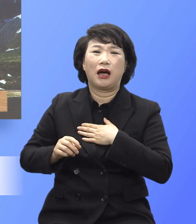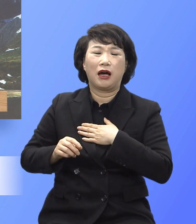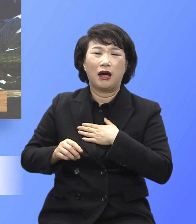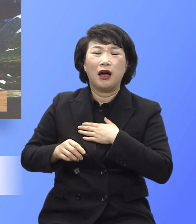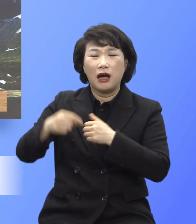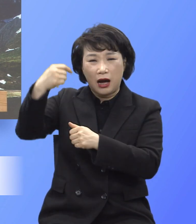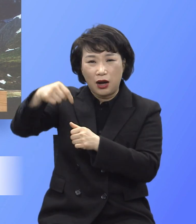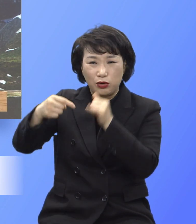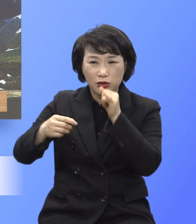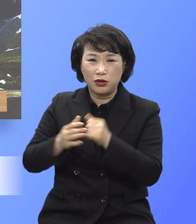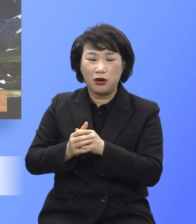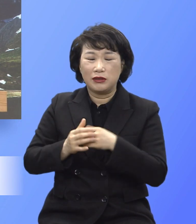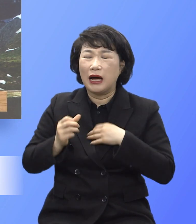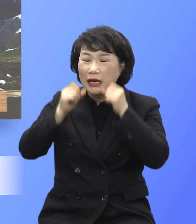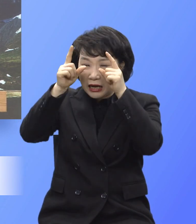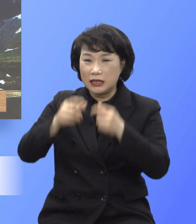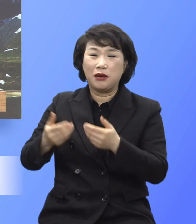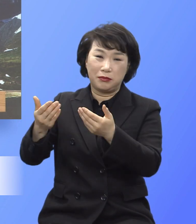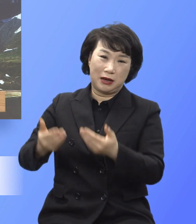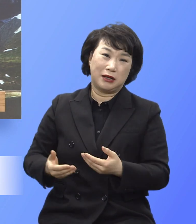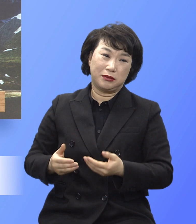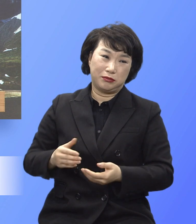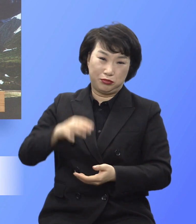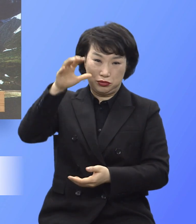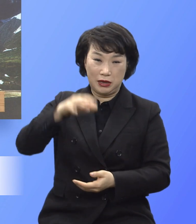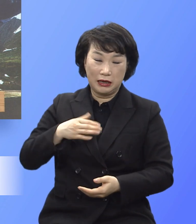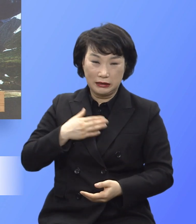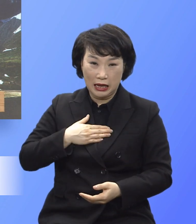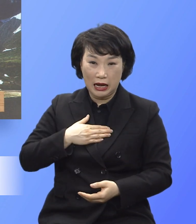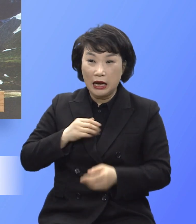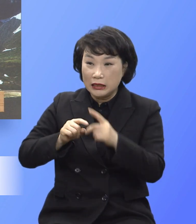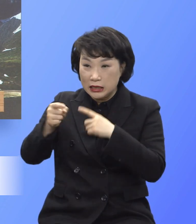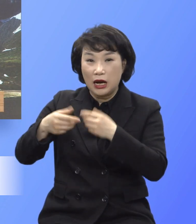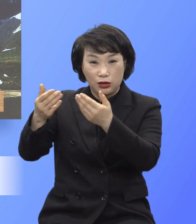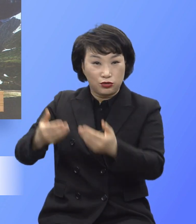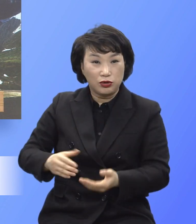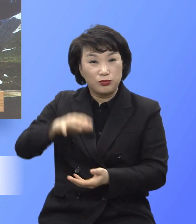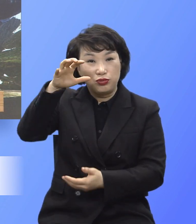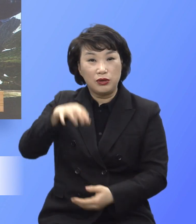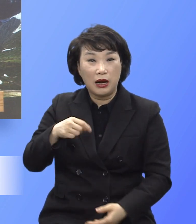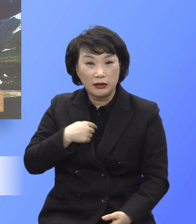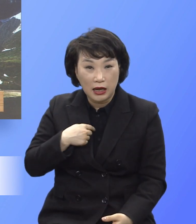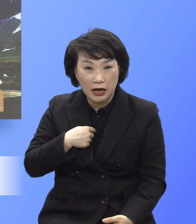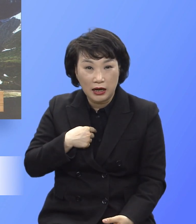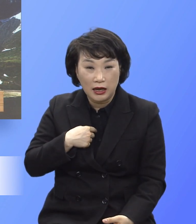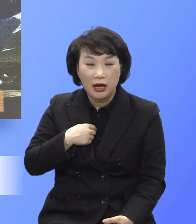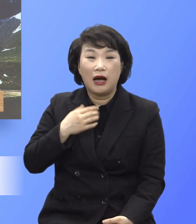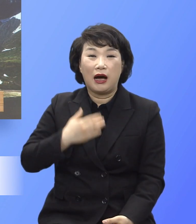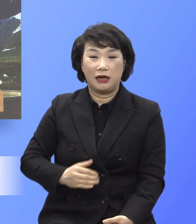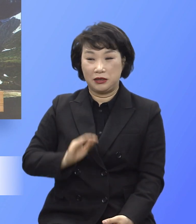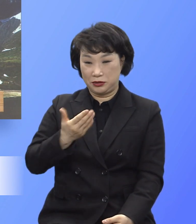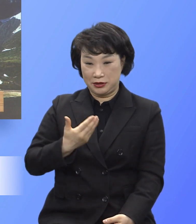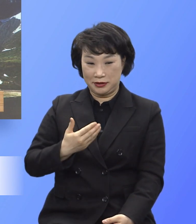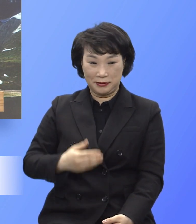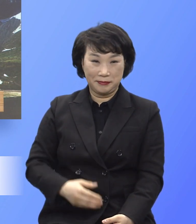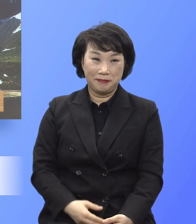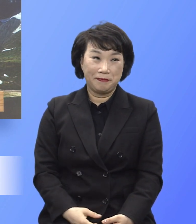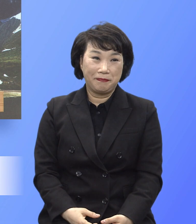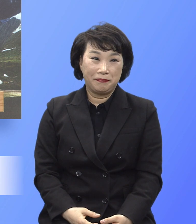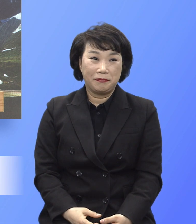줬느냐, 얼마나 깨닫게 했느냐, 얼마나 이해하게 했느냐. 이해가